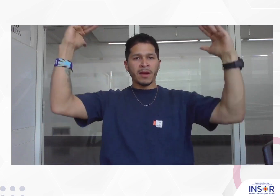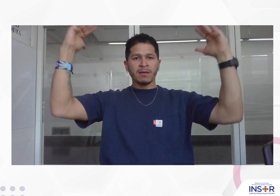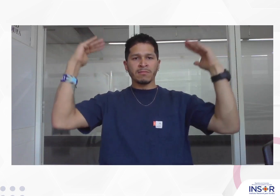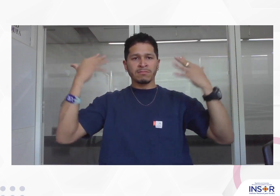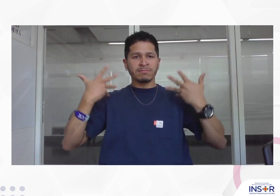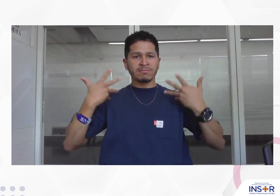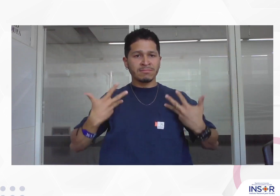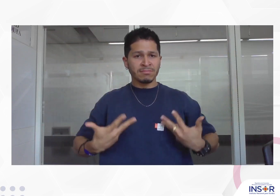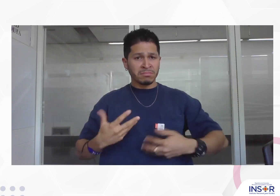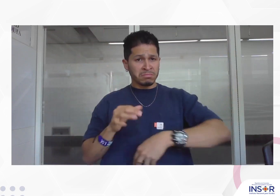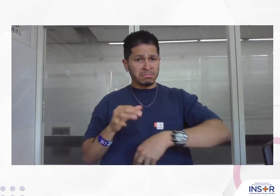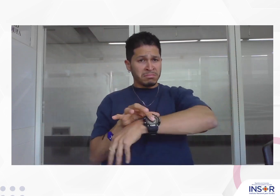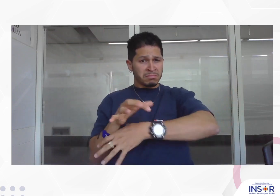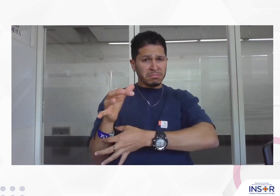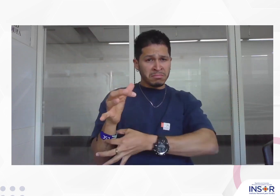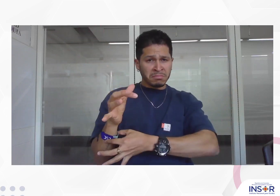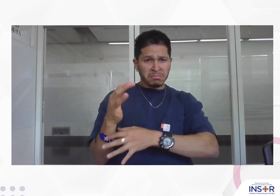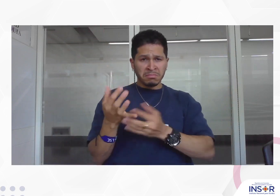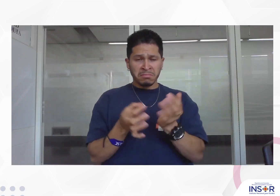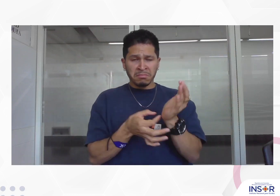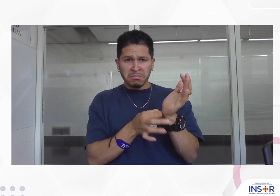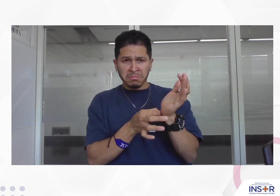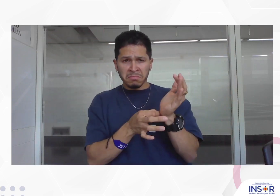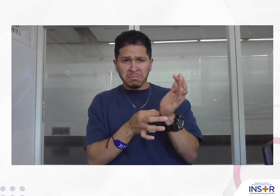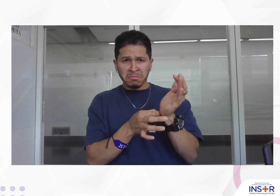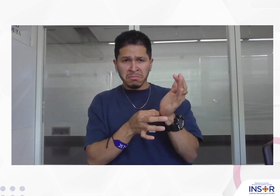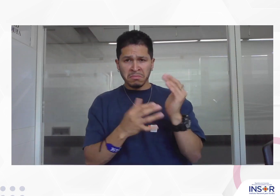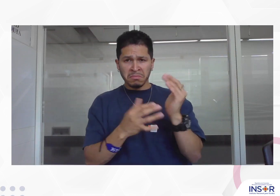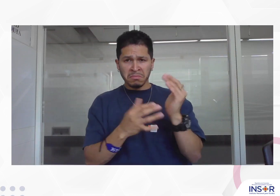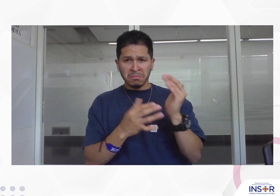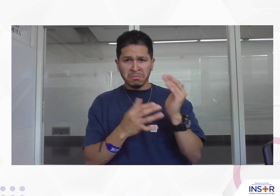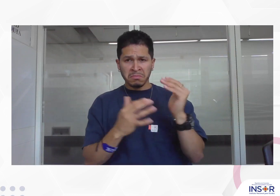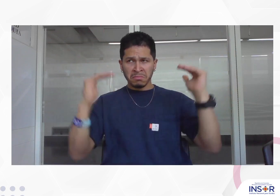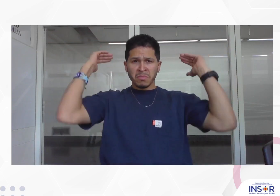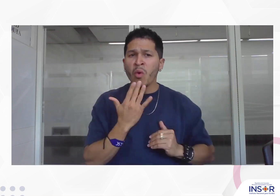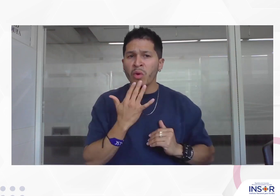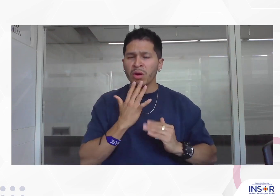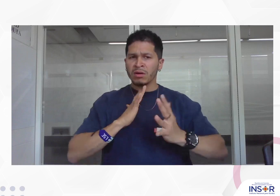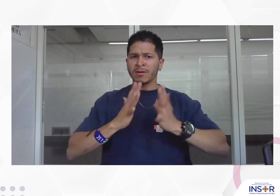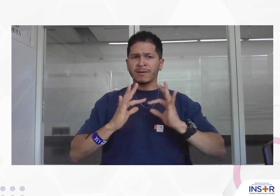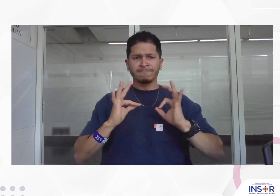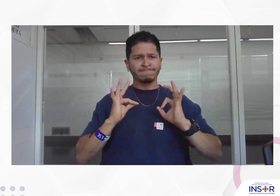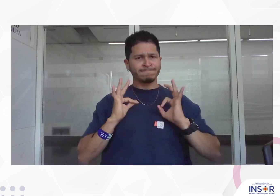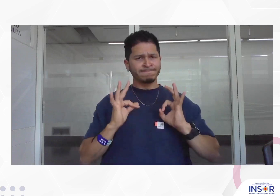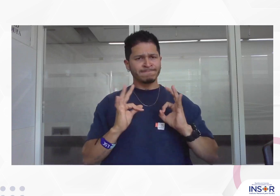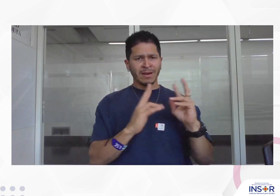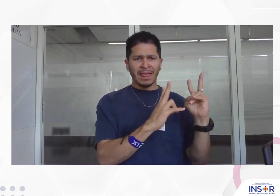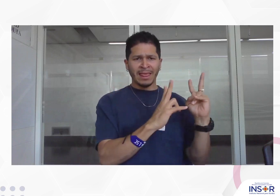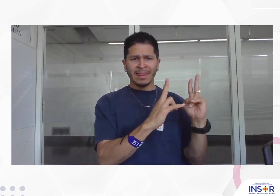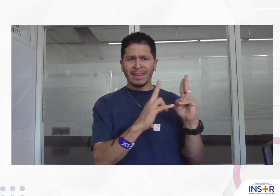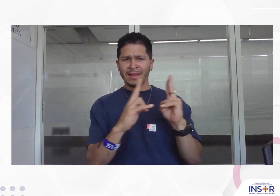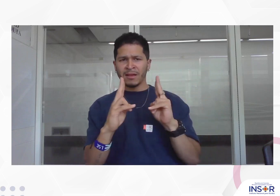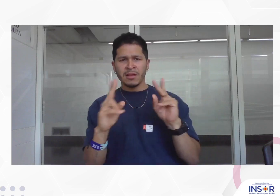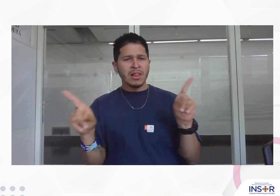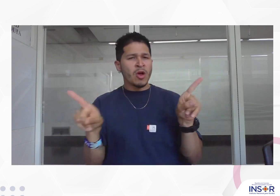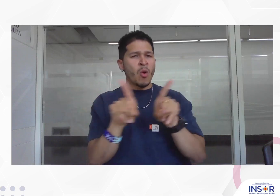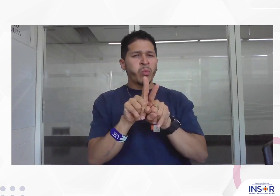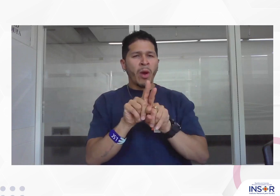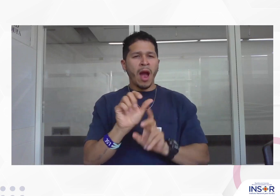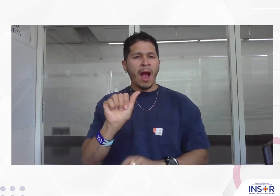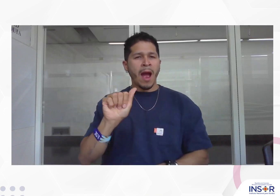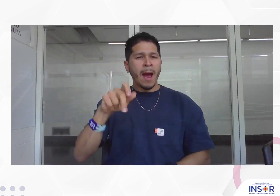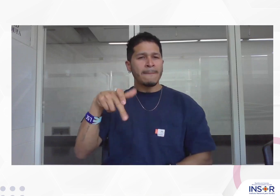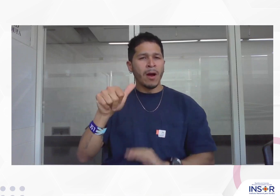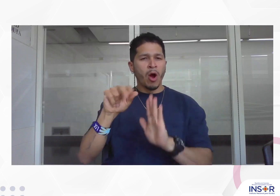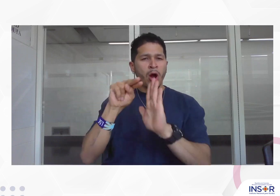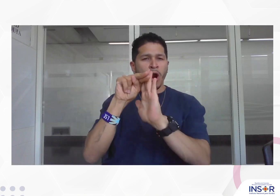de estudiantes sordos de universidades en cualquiera de estos niveles, pues hagan sus textos de manera visual,